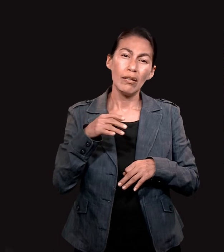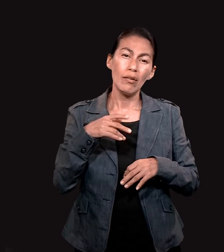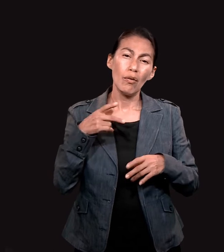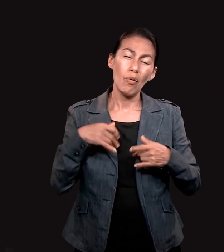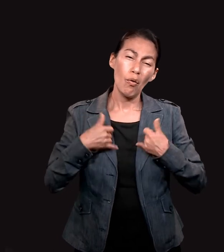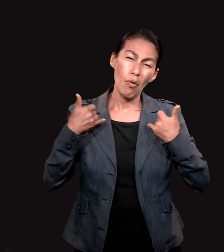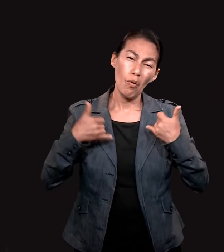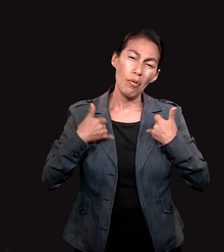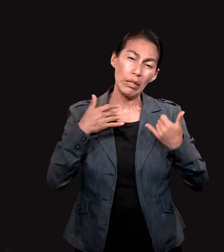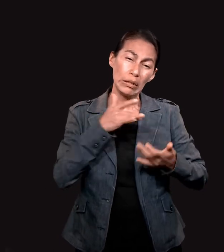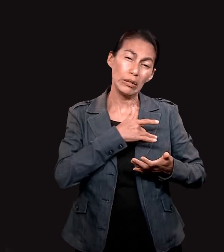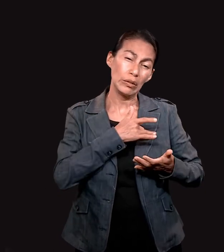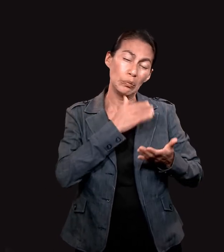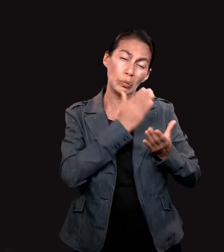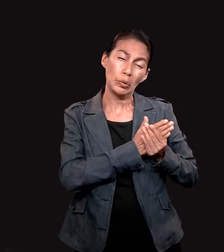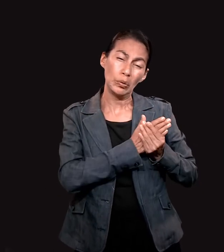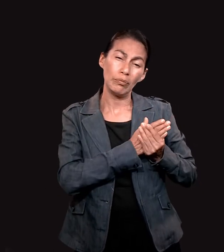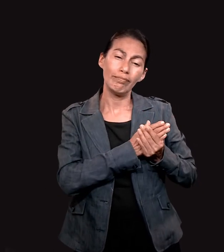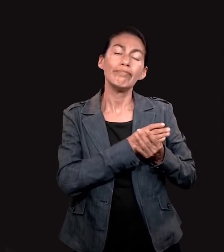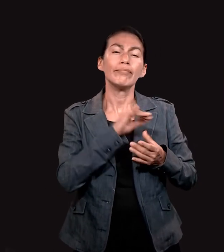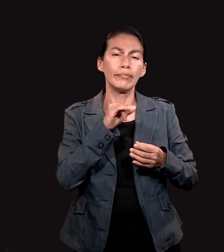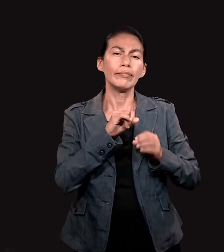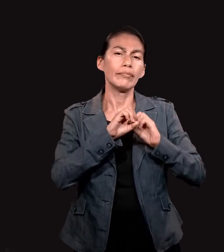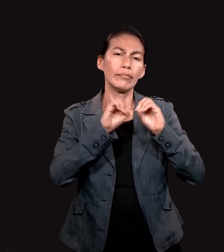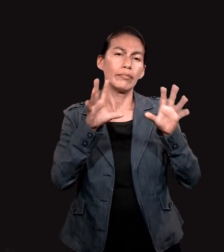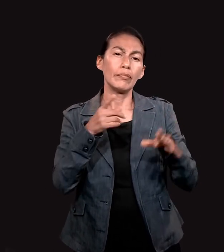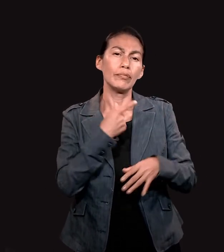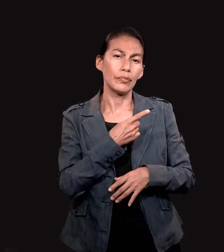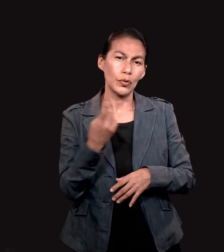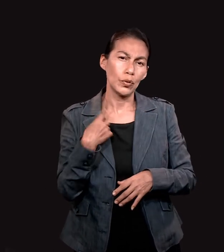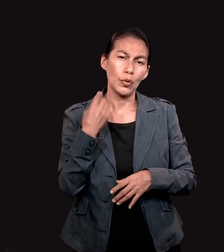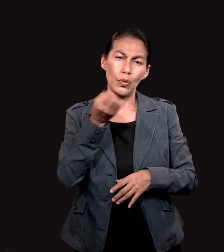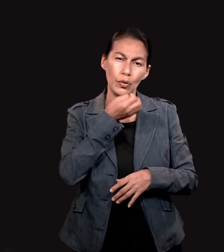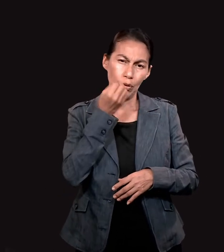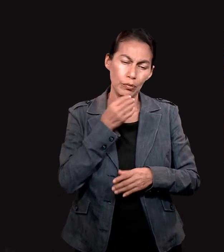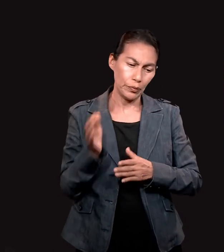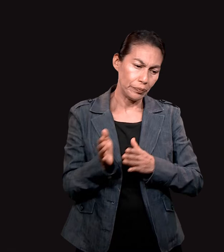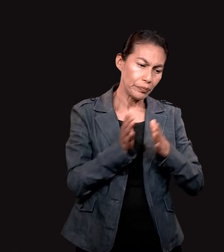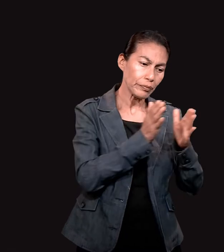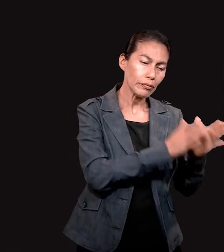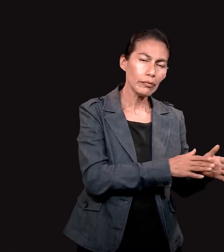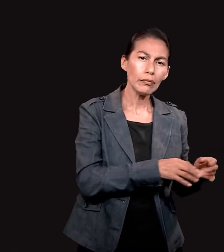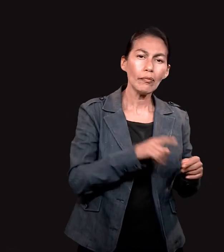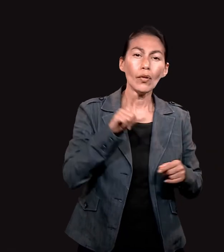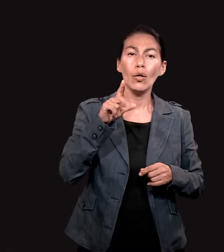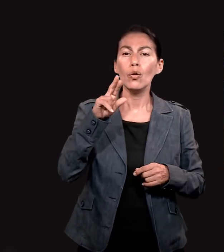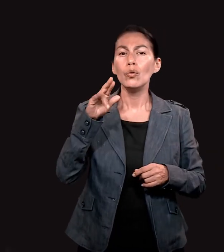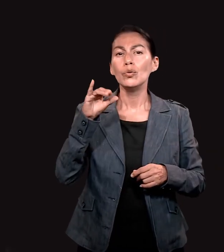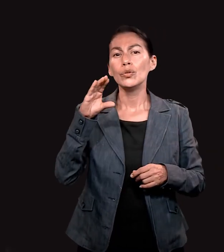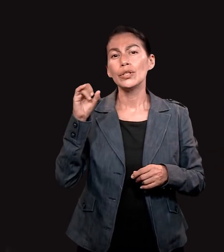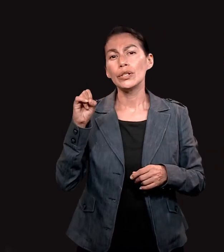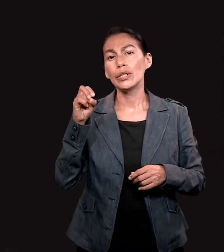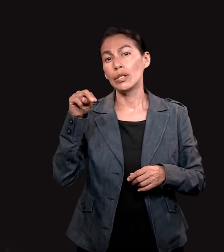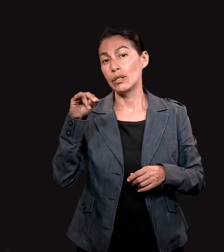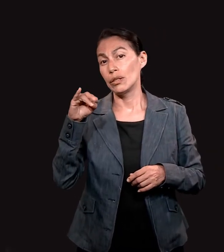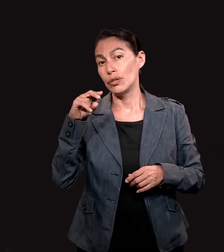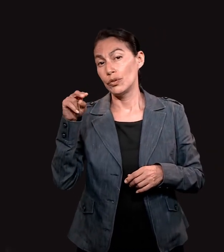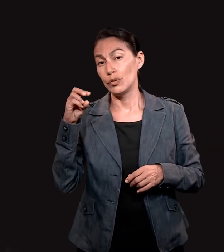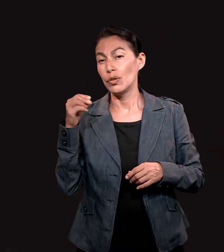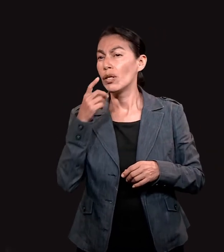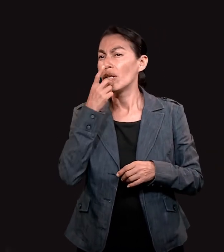estar orando por estas dos peticiones más. Y Lucy Niño, buenas noches. Pongo en oración a mis tres